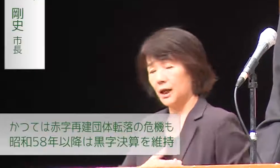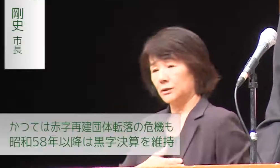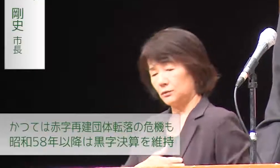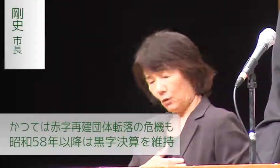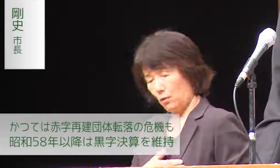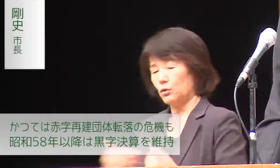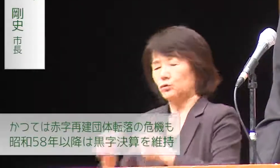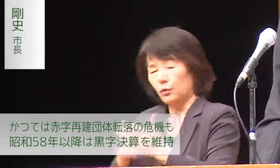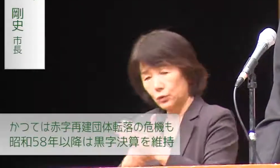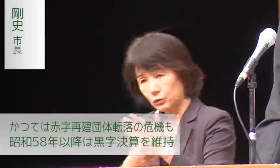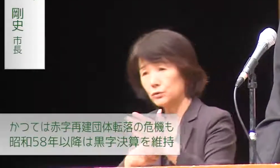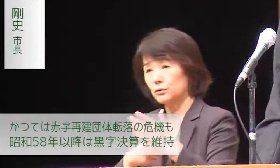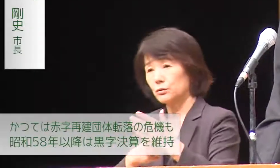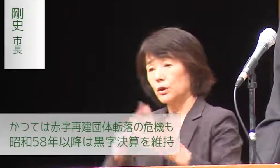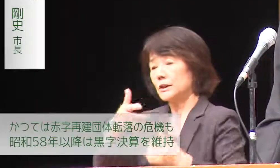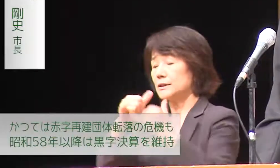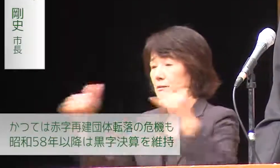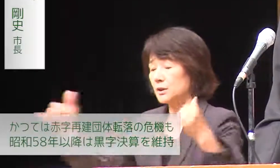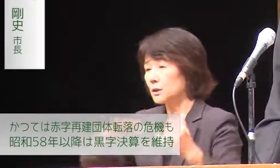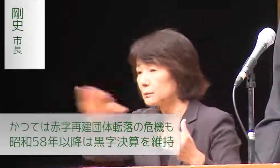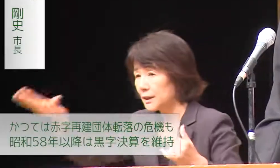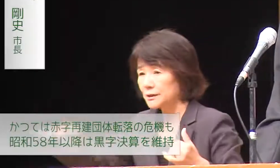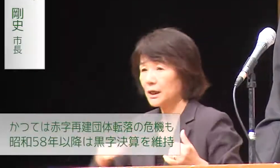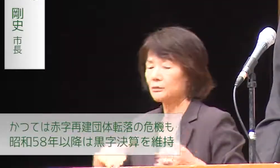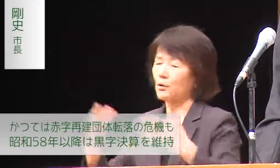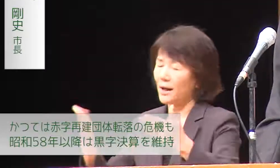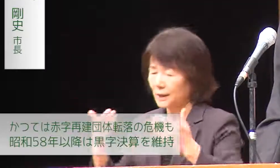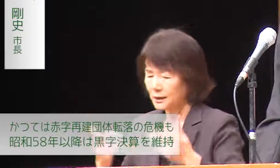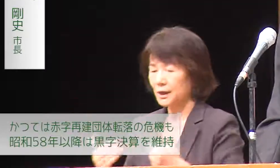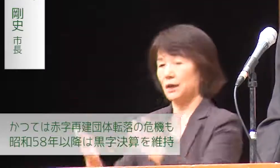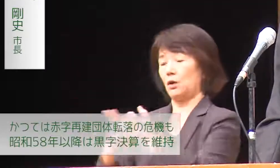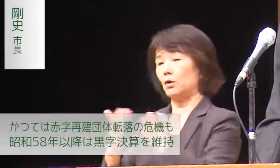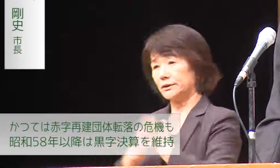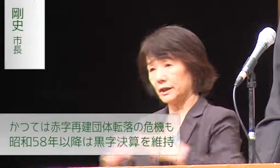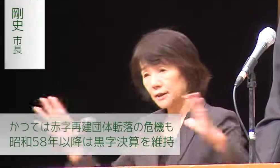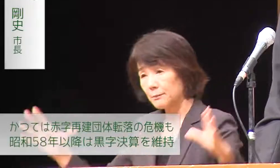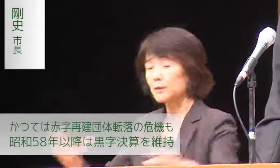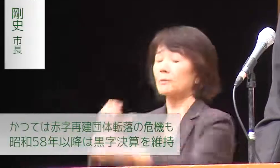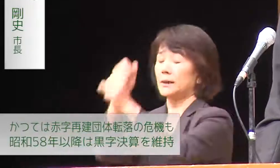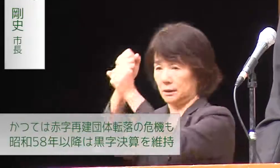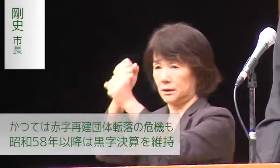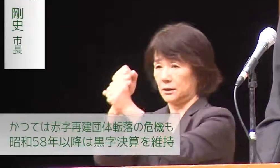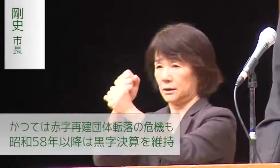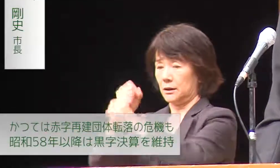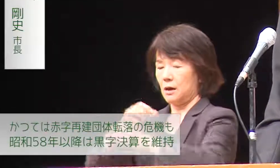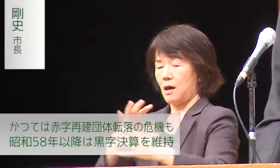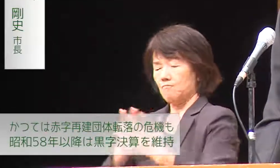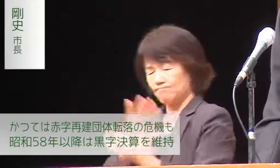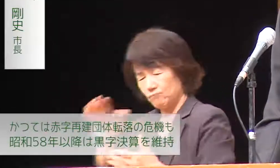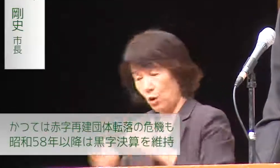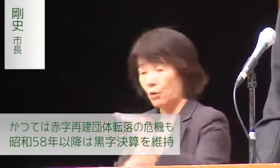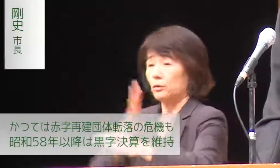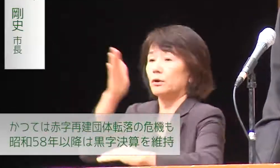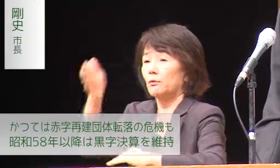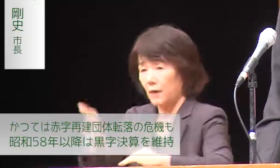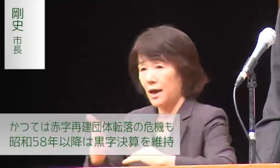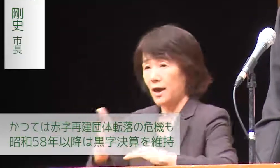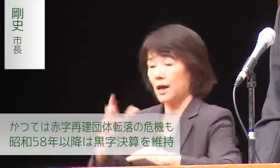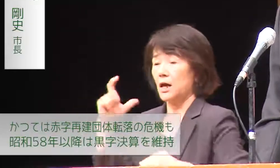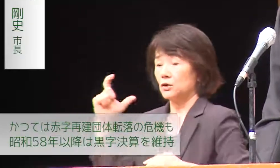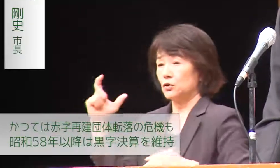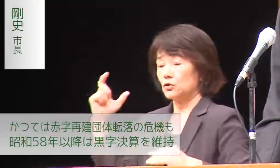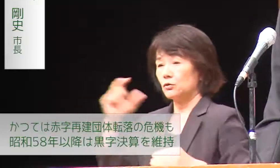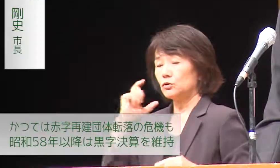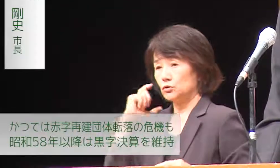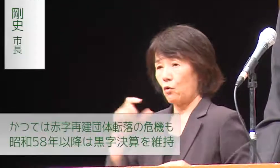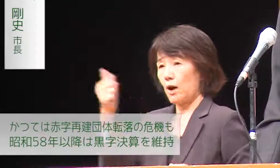ぬご努力、市民の皆様方の温かいご支援が一つになり、困難を乗り越え昭和